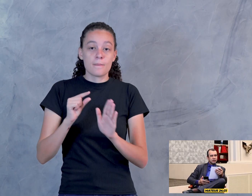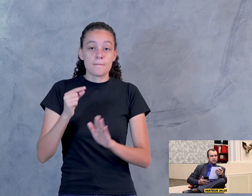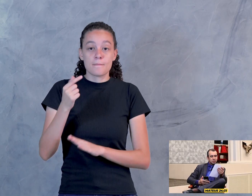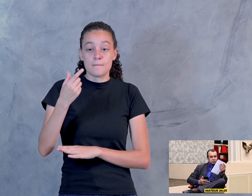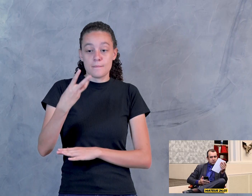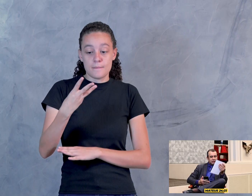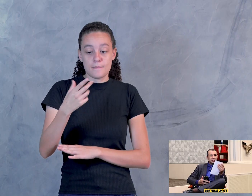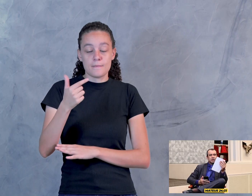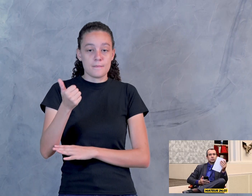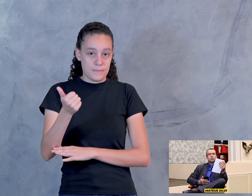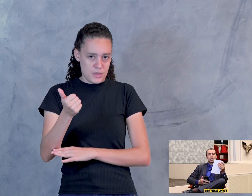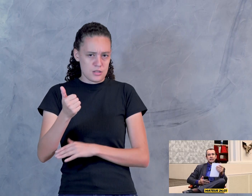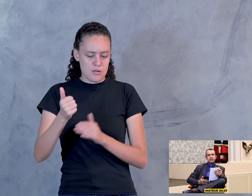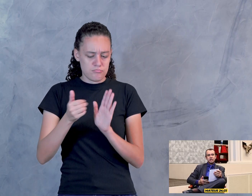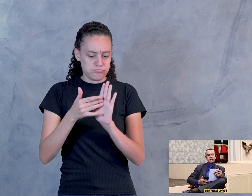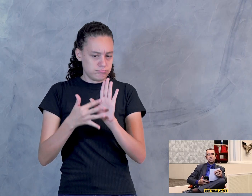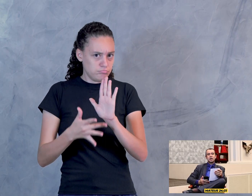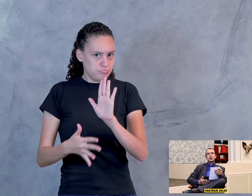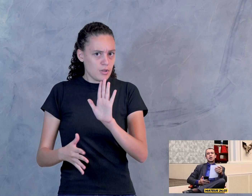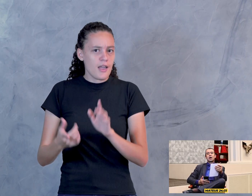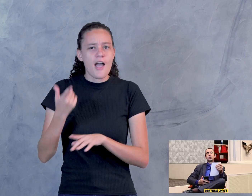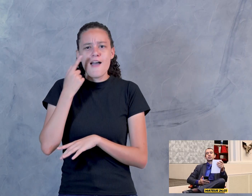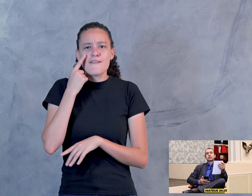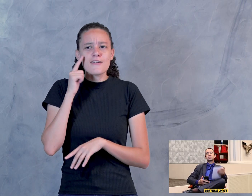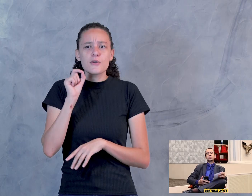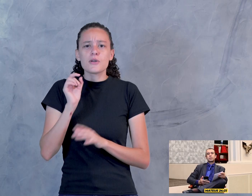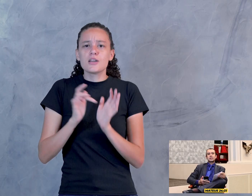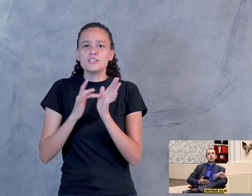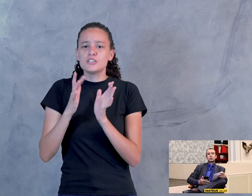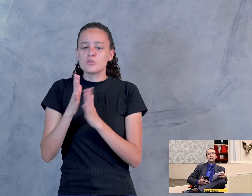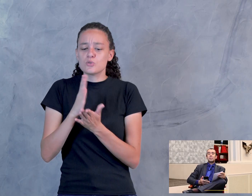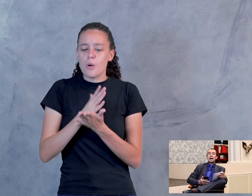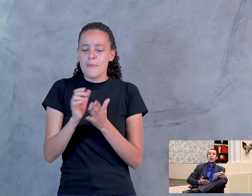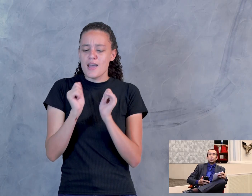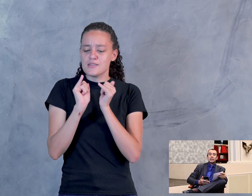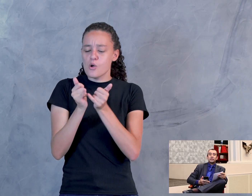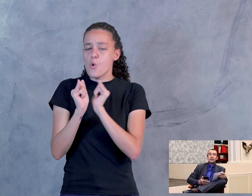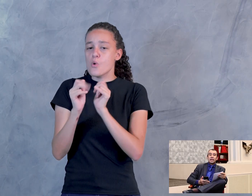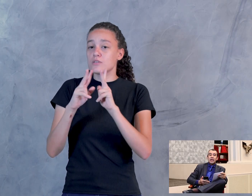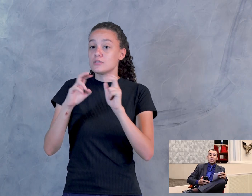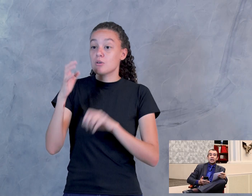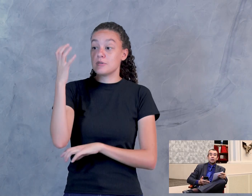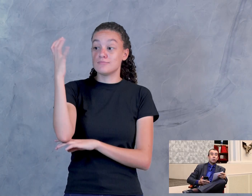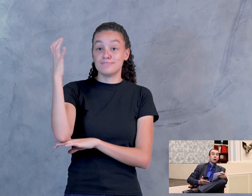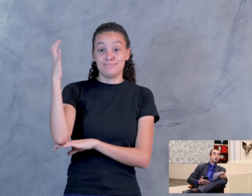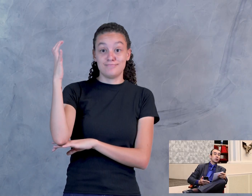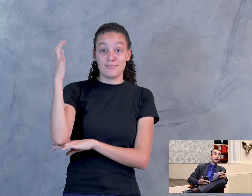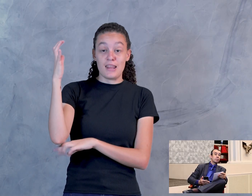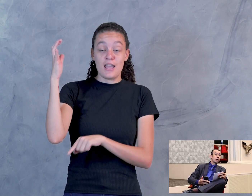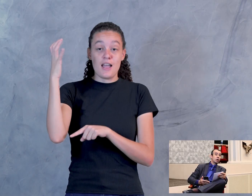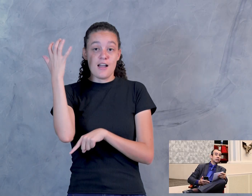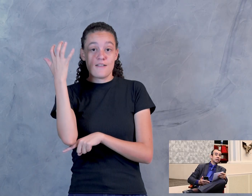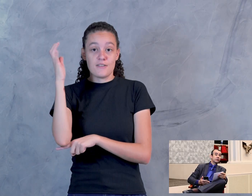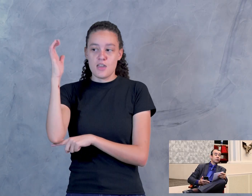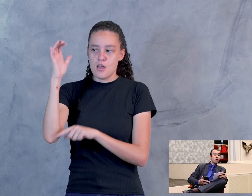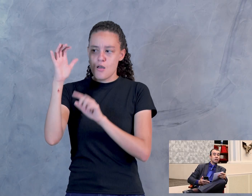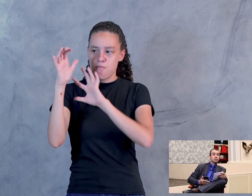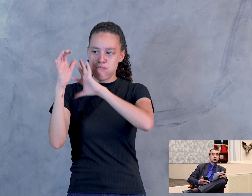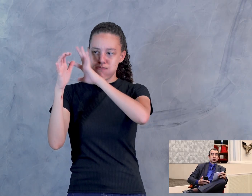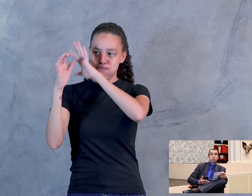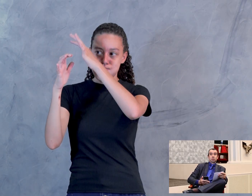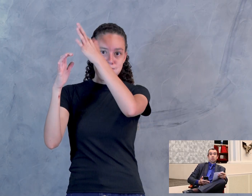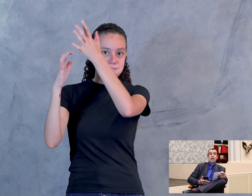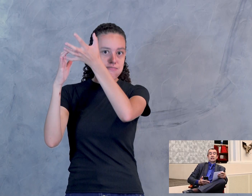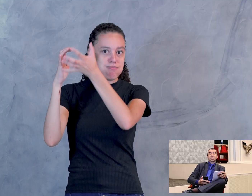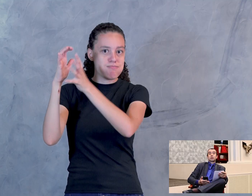24, versículo 31, ali em diante, onde Jesus começa a contar a parábola da figueira, quando ela brota